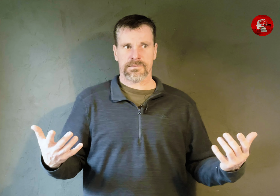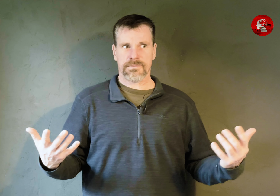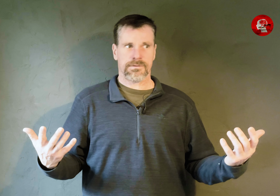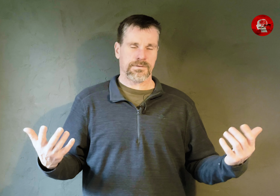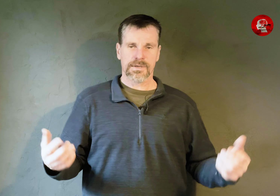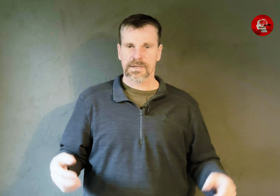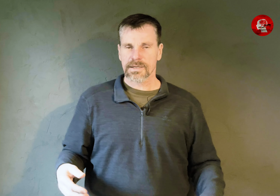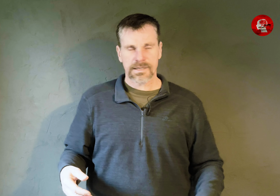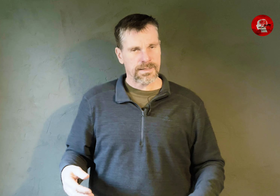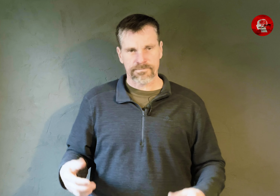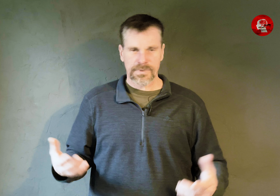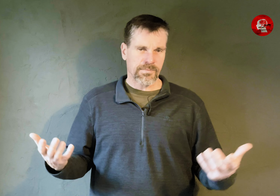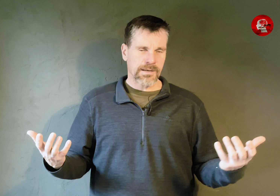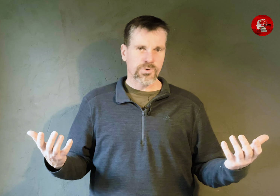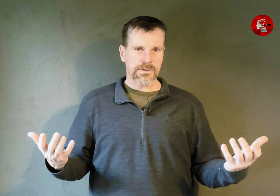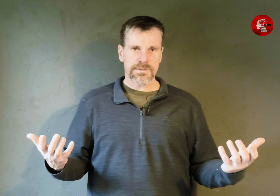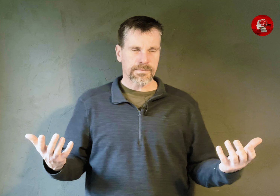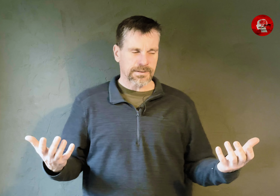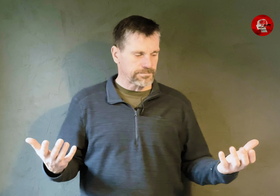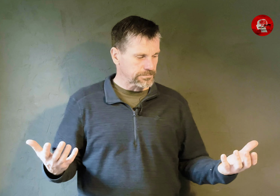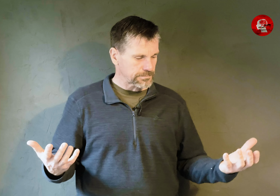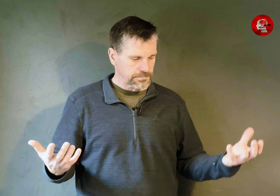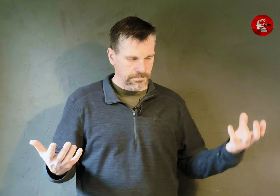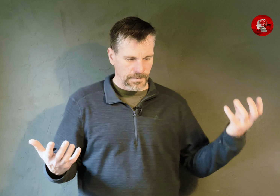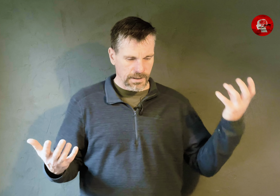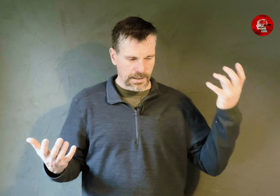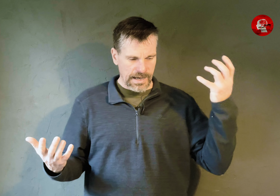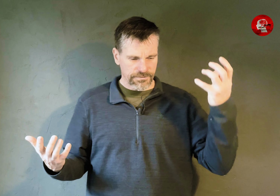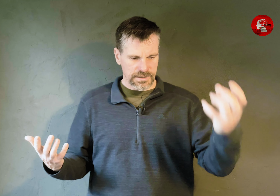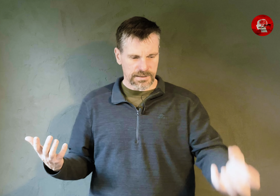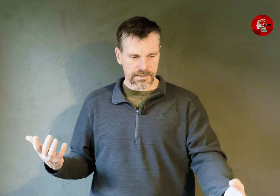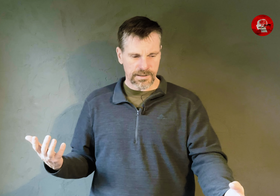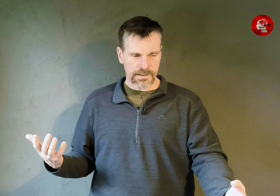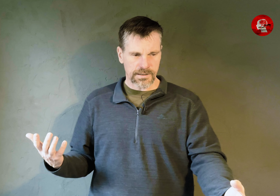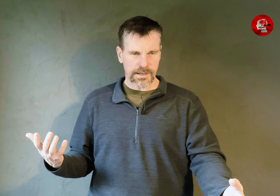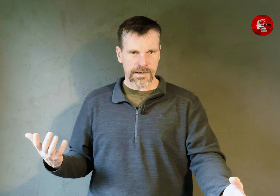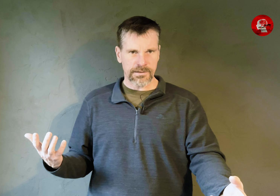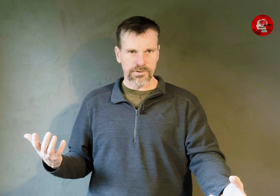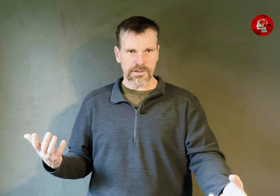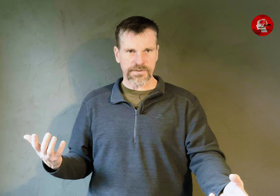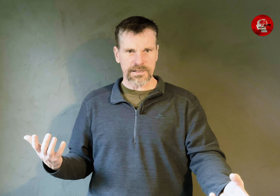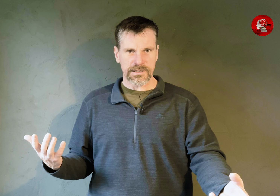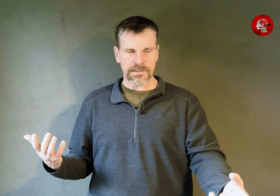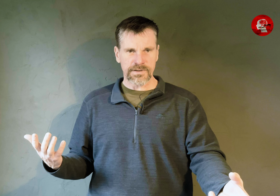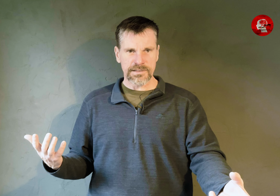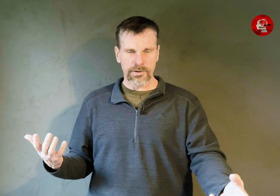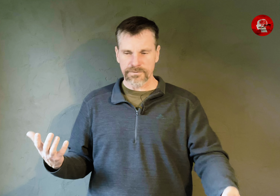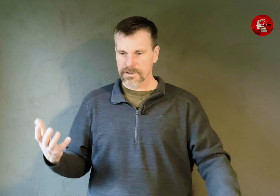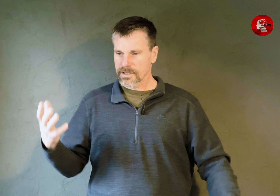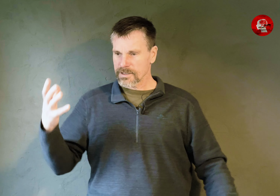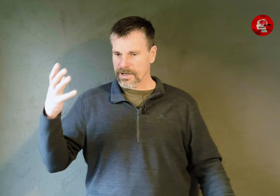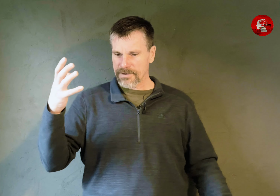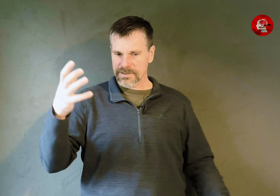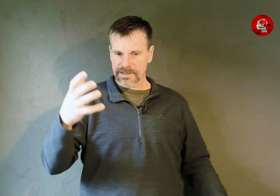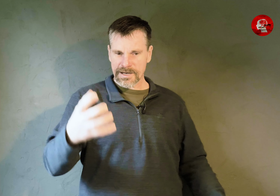mein mutter ist immer greift nicht in eine rund gefeilte kette wenn sie läuft greift nicht in eine